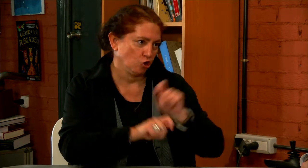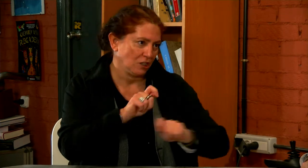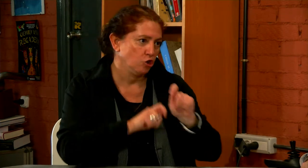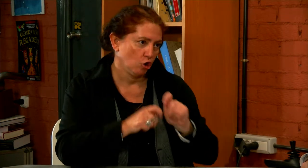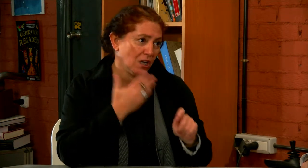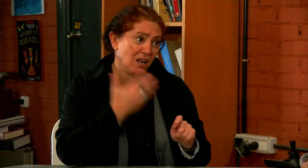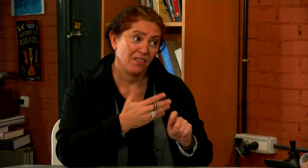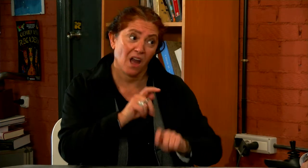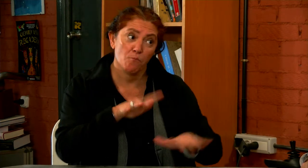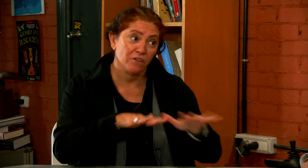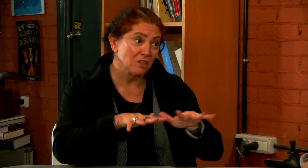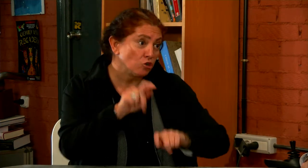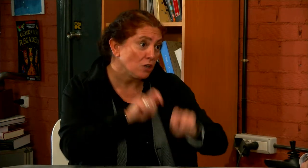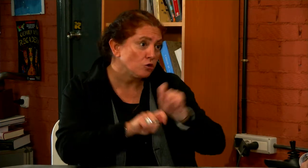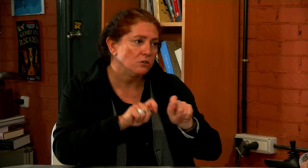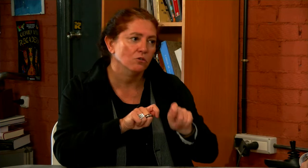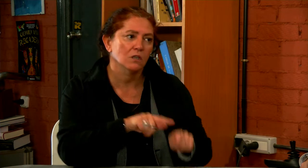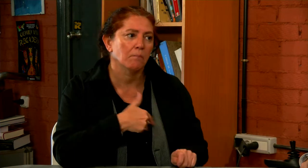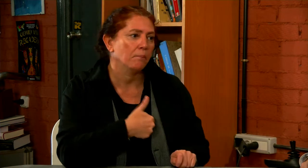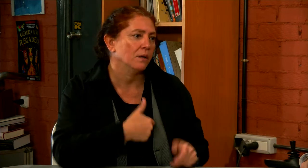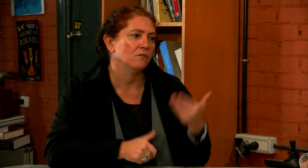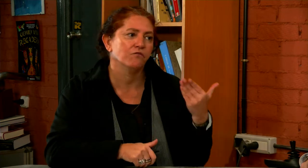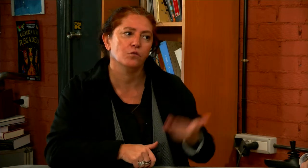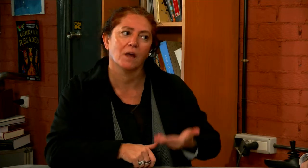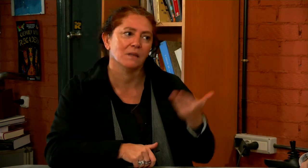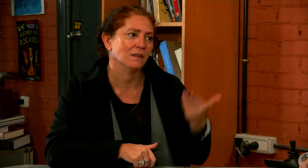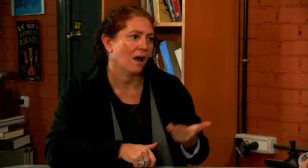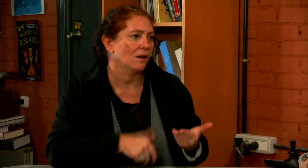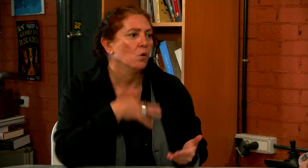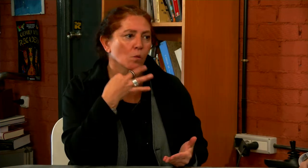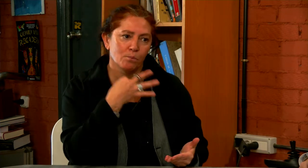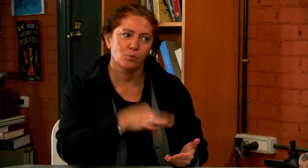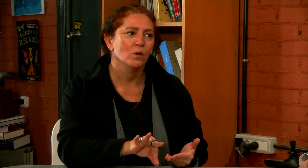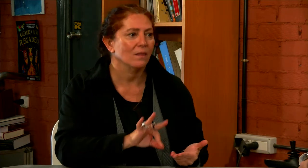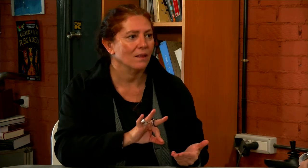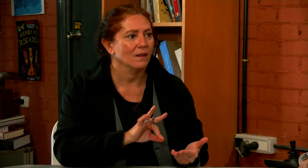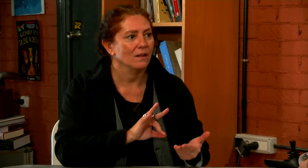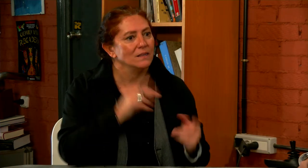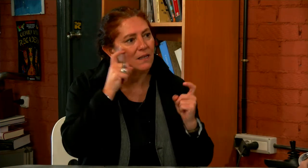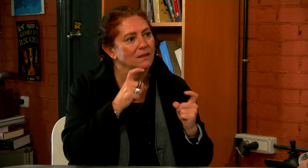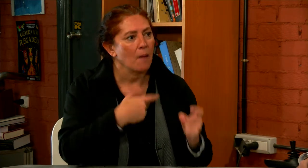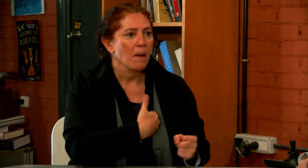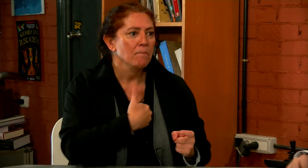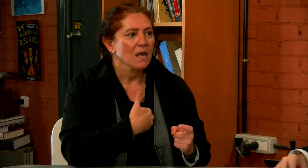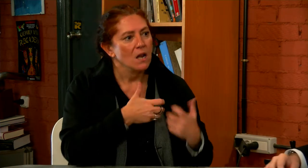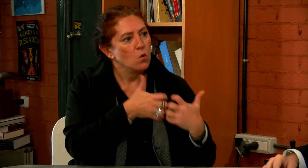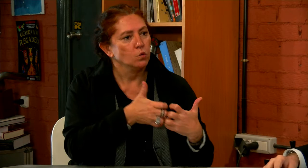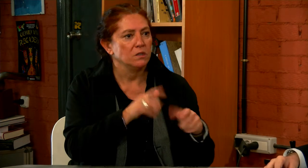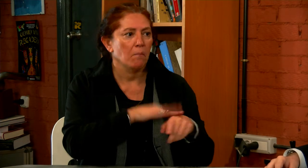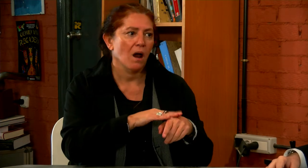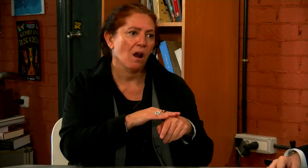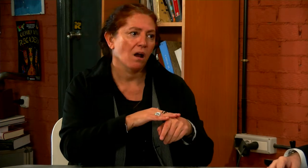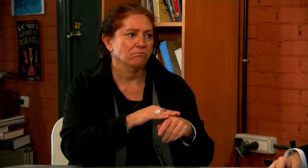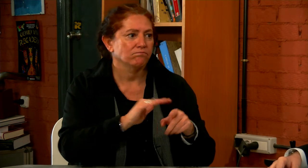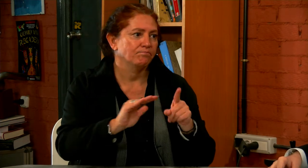buscar otras alternativas, incluso gracias al movimiento asociativo, que es fundamental la labor que hacen todos los días de concienciación